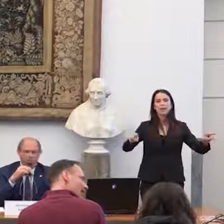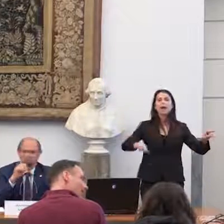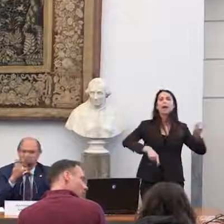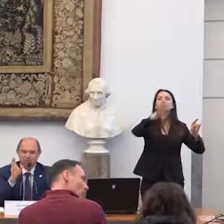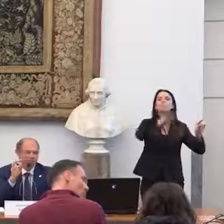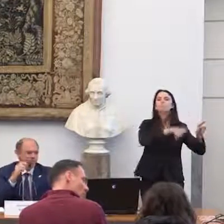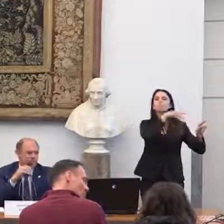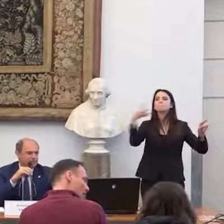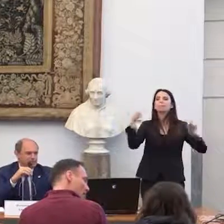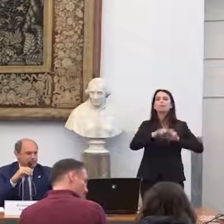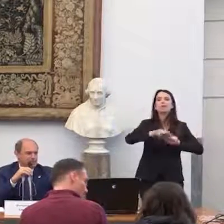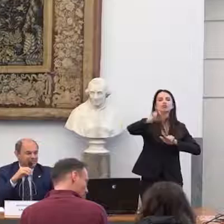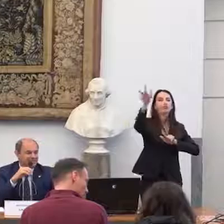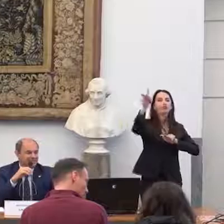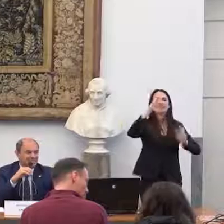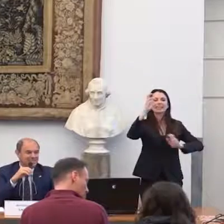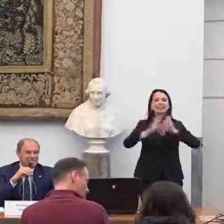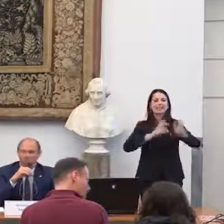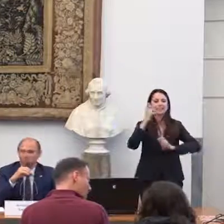Cronicità, proprio dei flash.